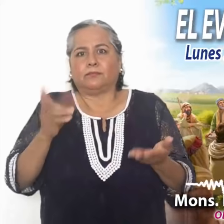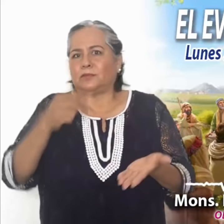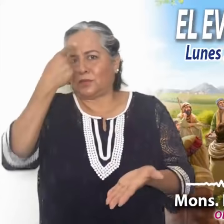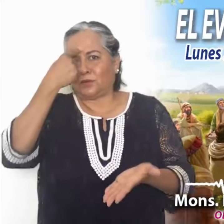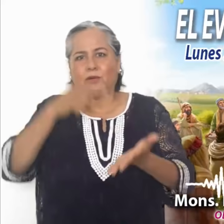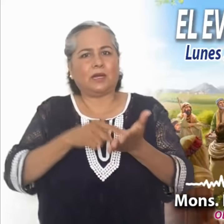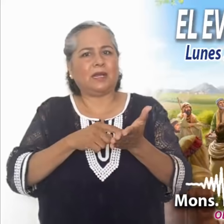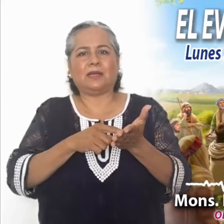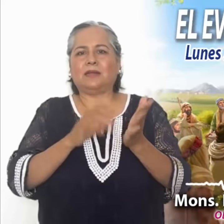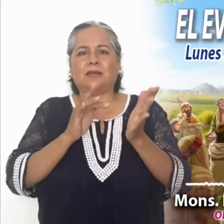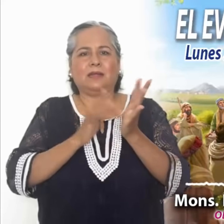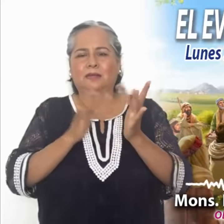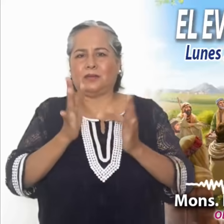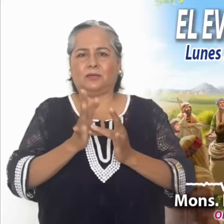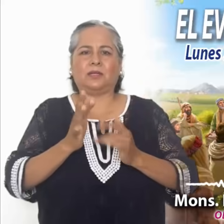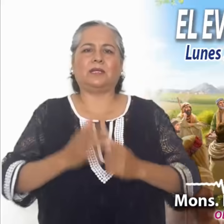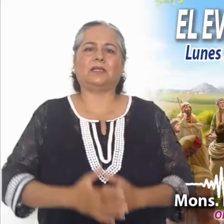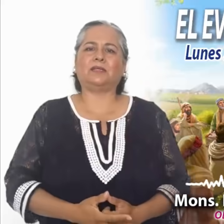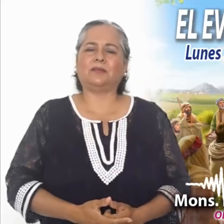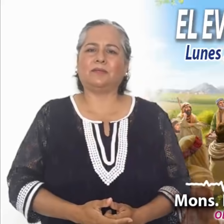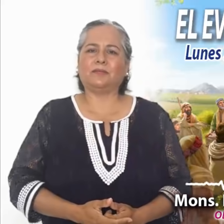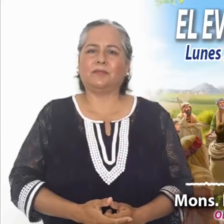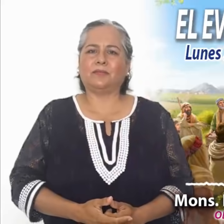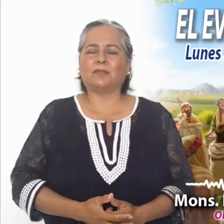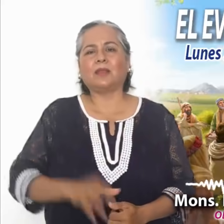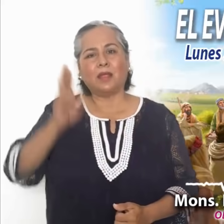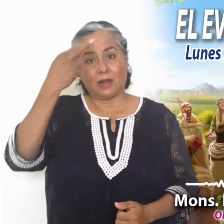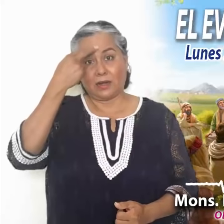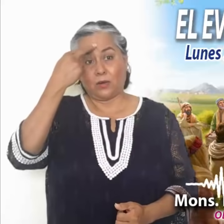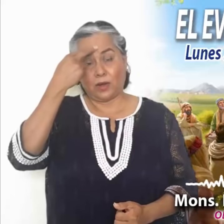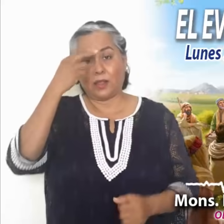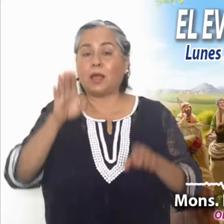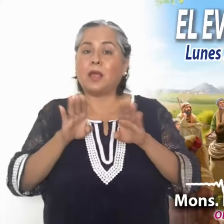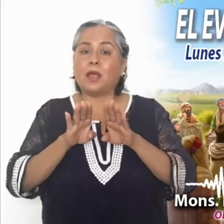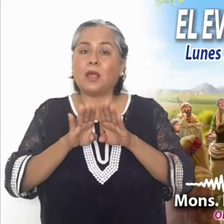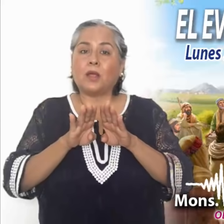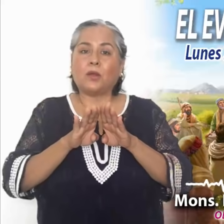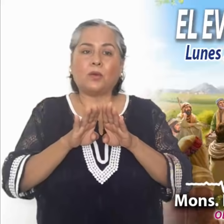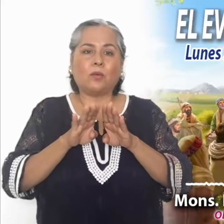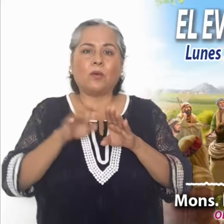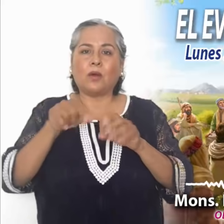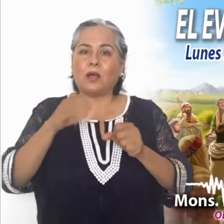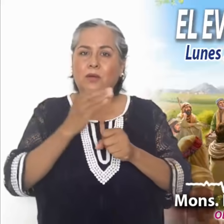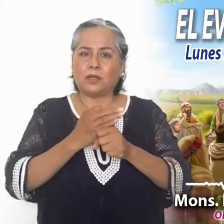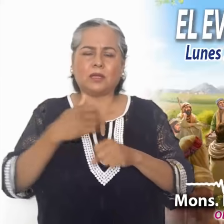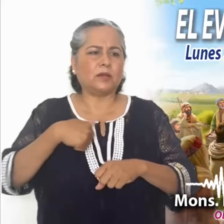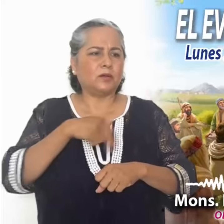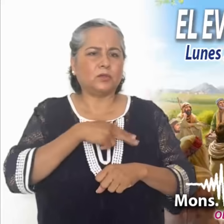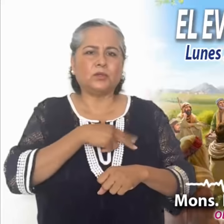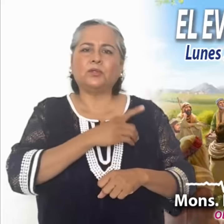cómo los obispos en Aparecida nos lanzan a llenar todo el universo de este nuevo